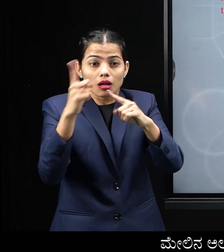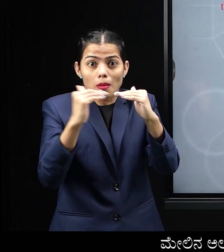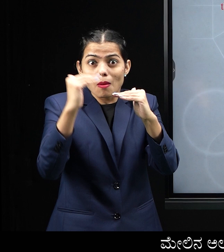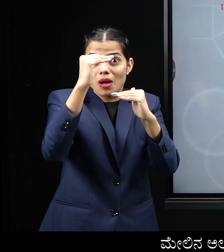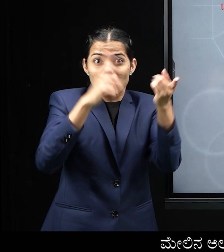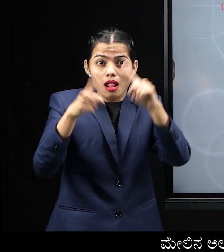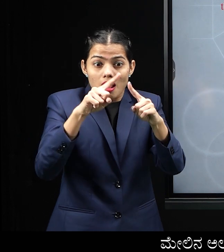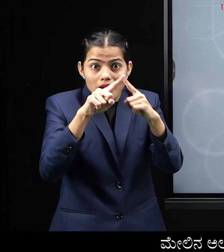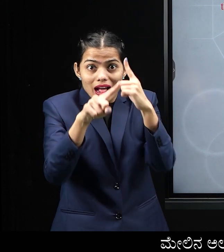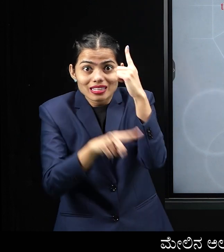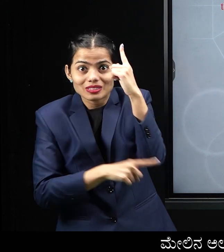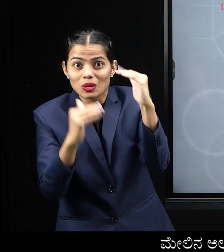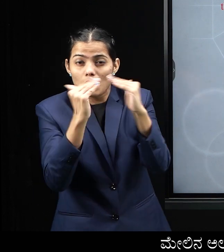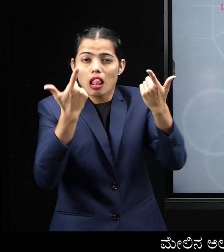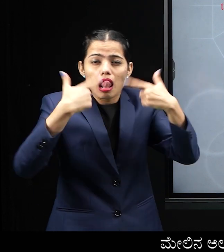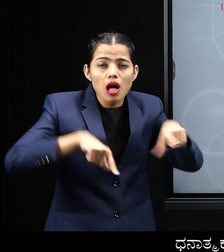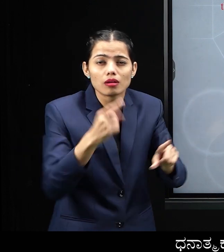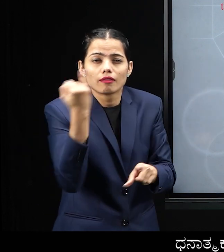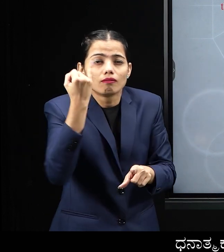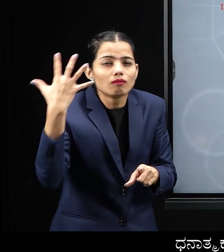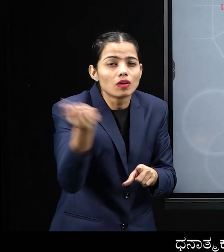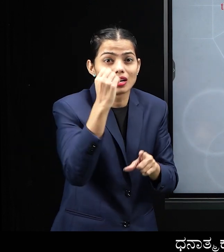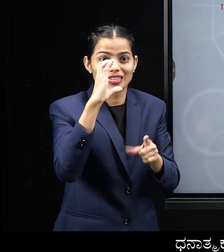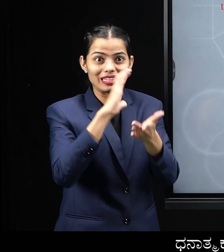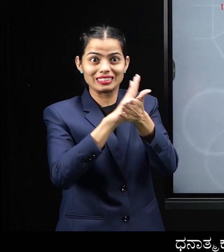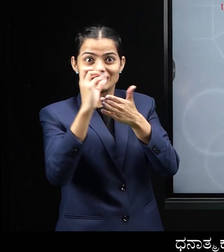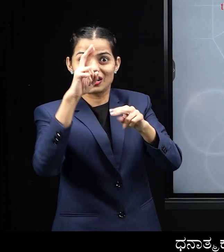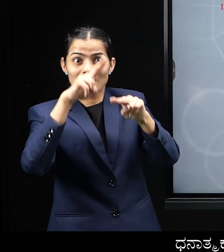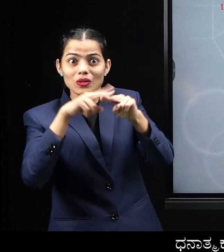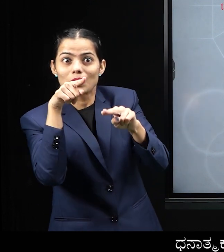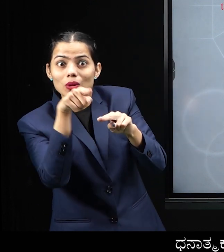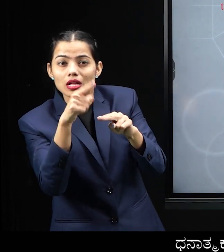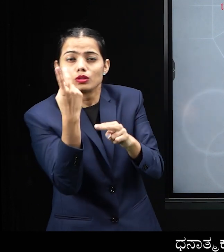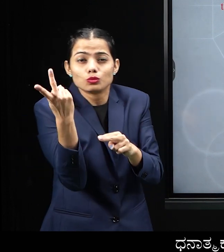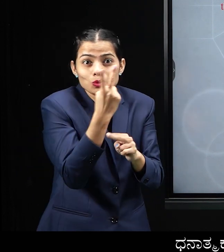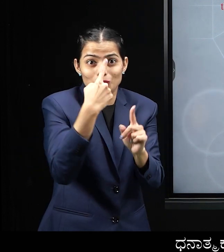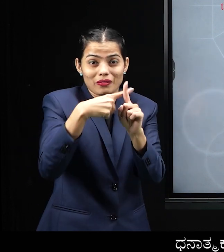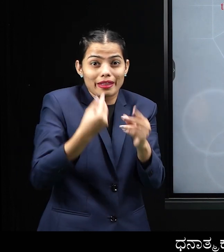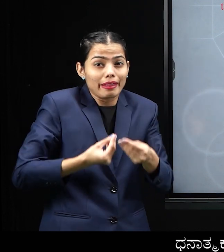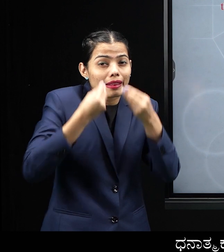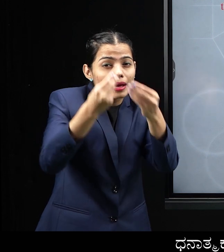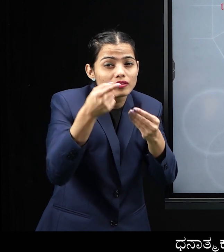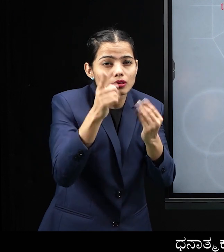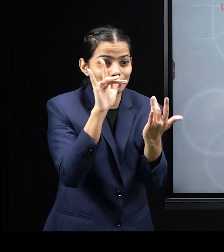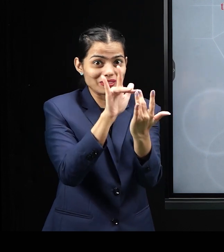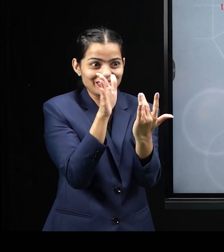ಬಳಸಿಕೊಂಡು ಎರಡು ನೀಡಲಾದ ಧನಾತ್ಮಕ ಪೂರ್ಣಾಂಕಗಳ HCF ಅನ್ನು ಕಂಡುಹಿಡಿಯೋಣ. A